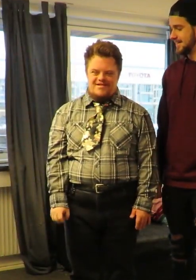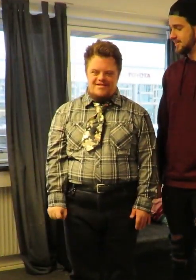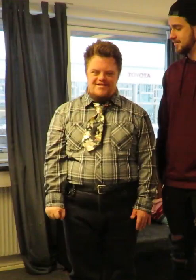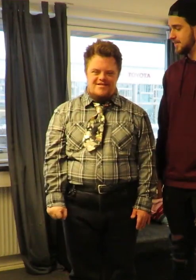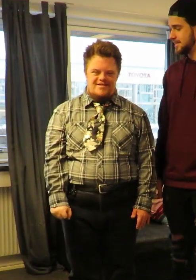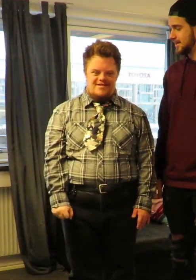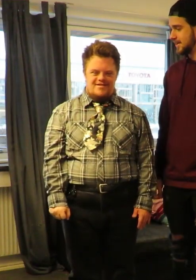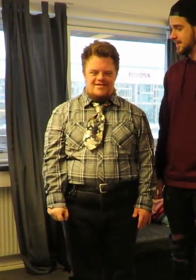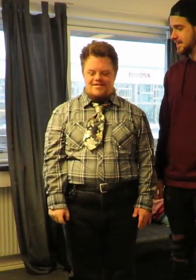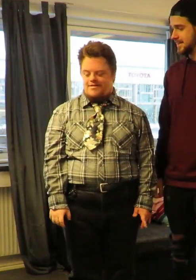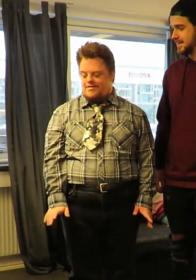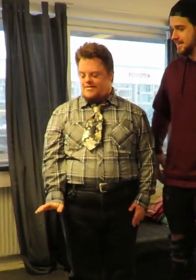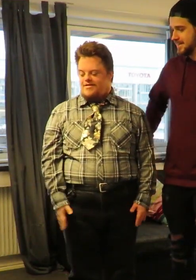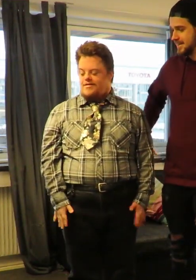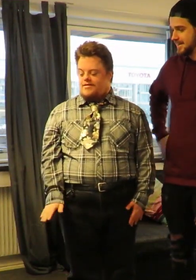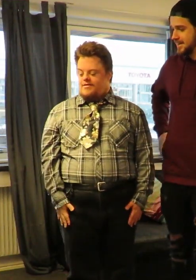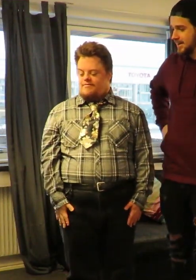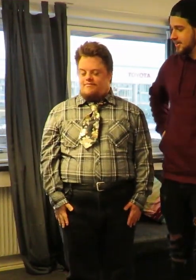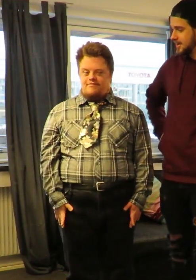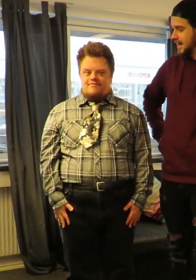Vad ska vi visa idag då? Har du någon idé?